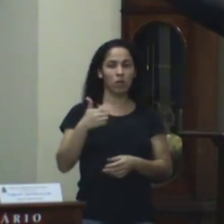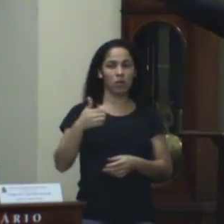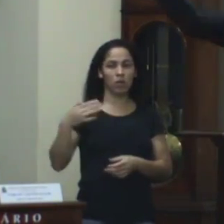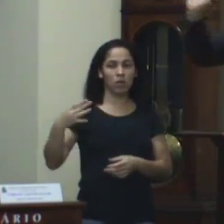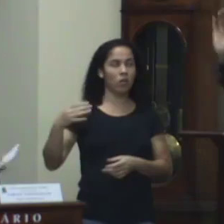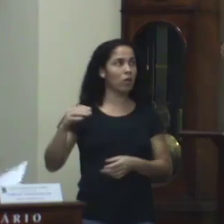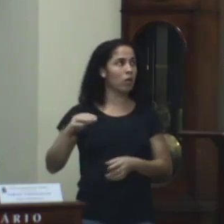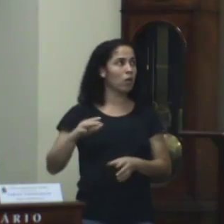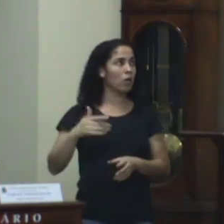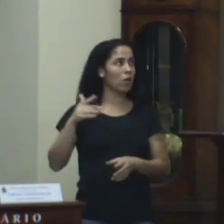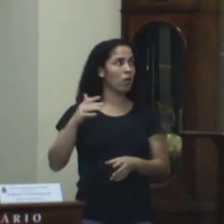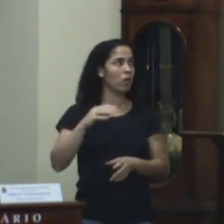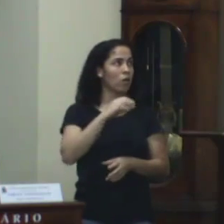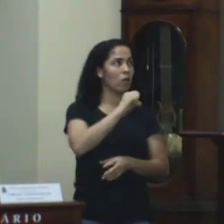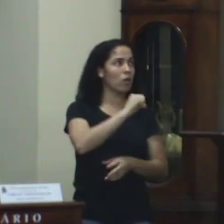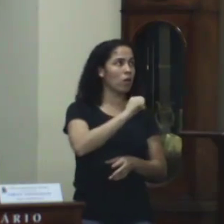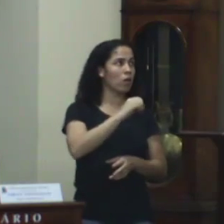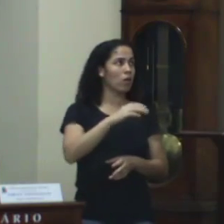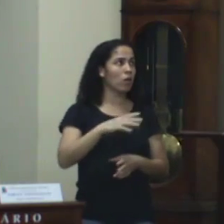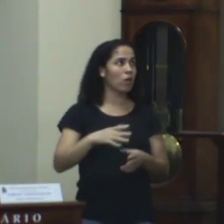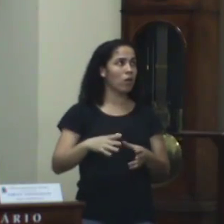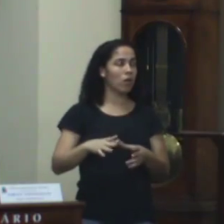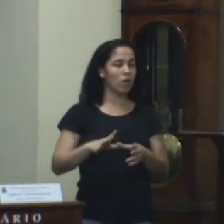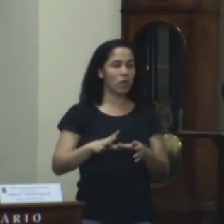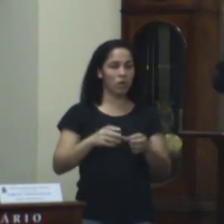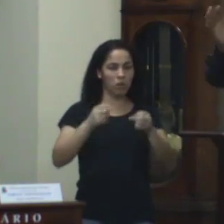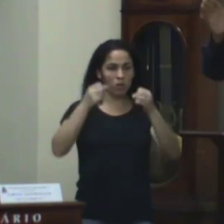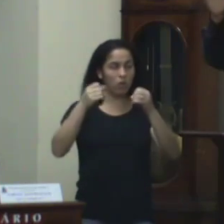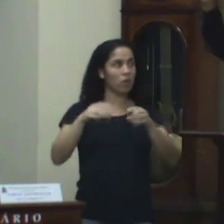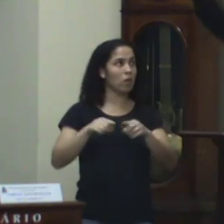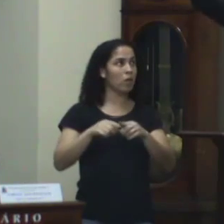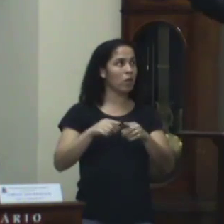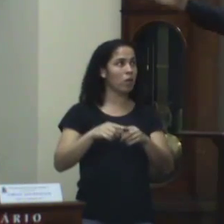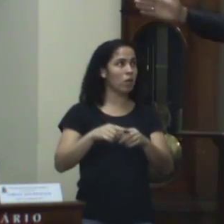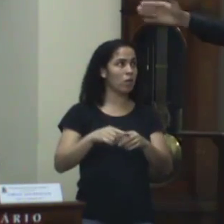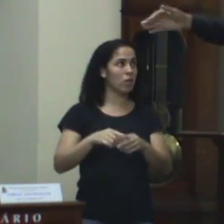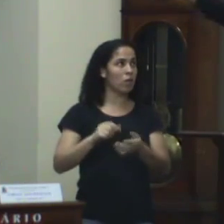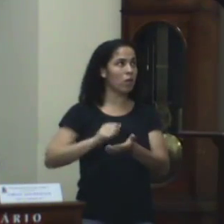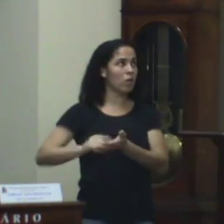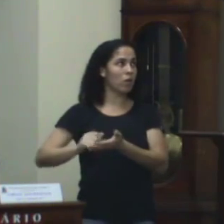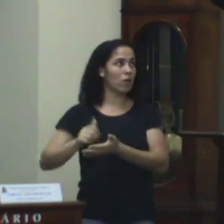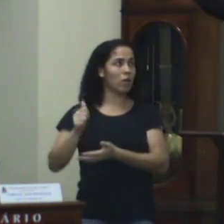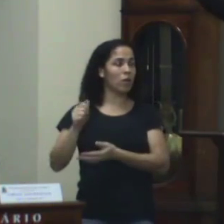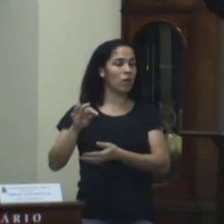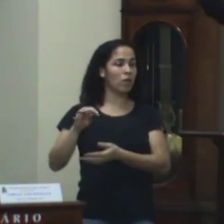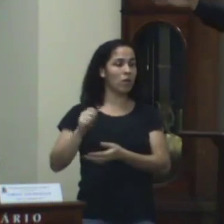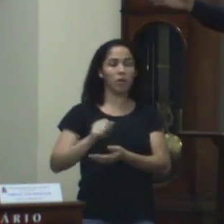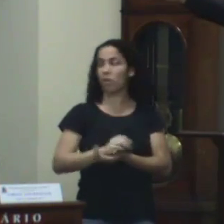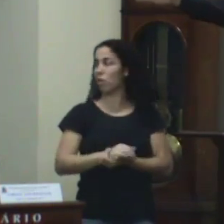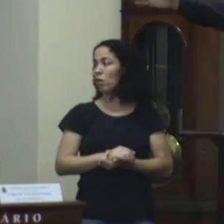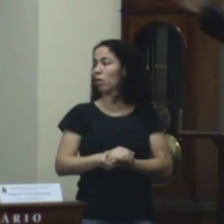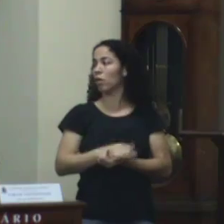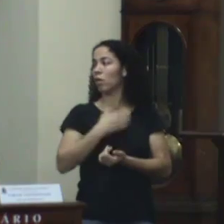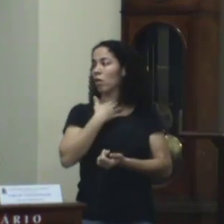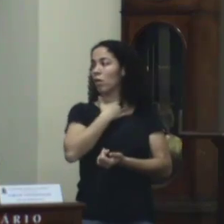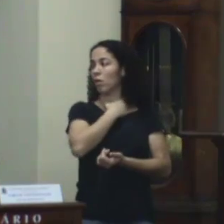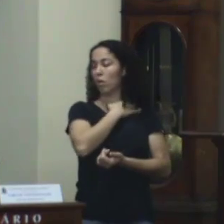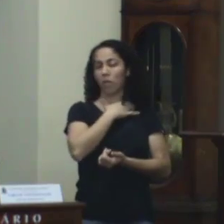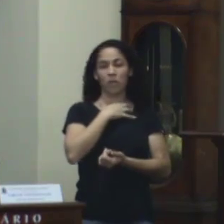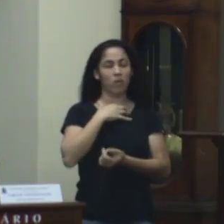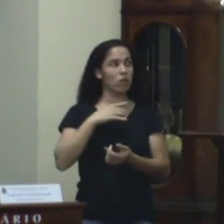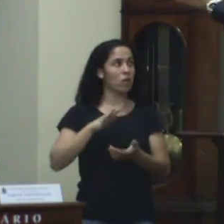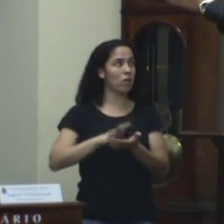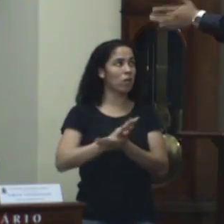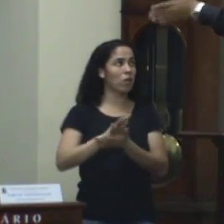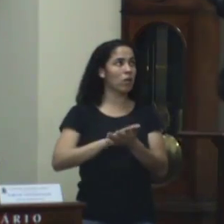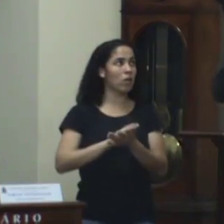era 900, sei lá quantos. Então, quero deixar bem claro que isso tem concheada, que não tem nada a ver, vou passar já aqui, que